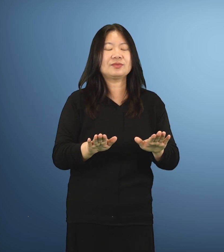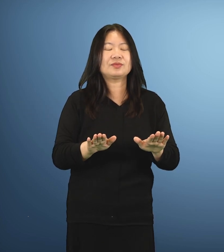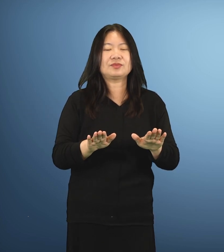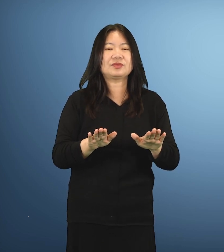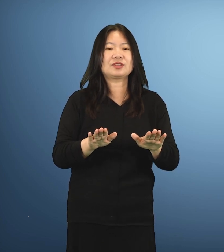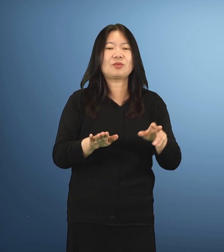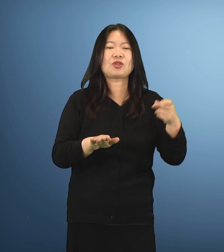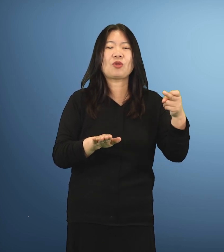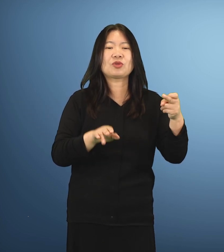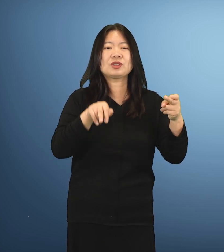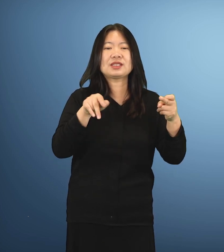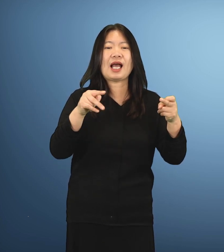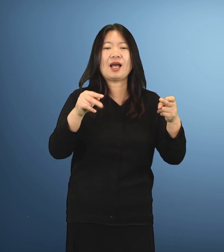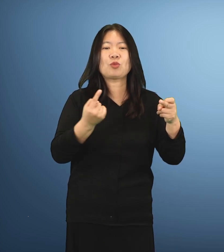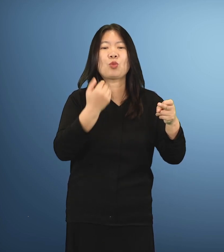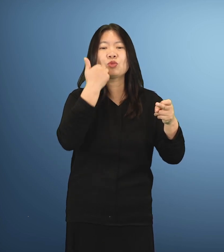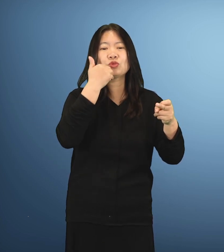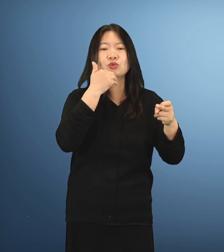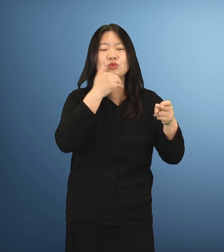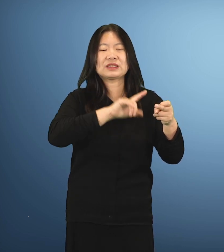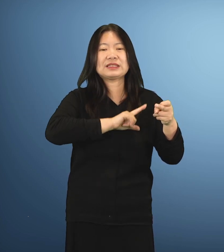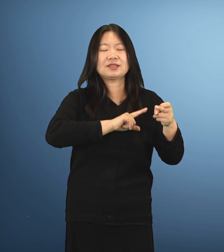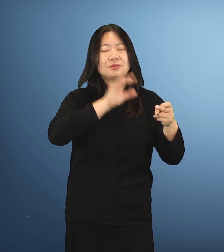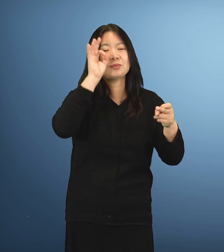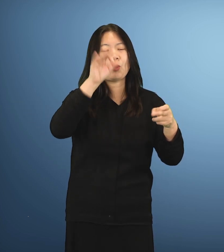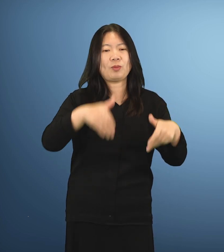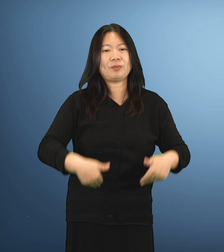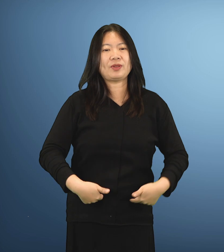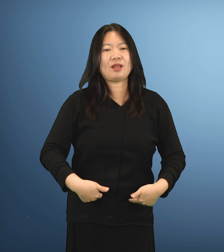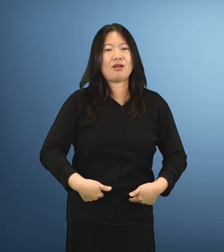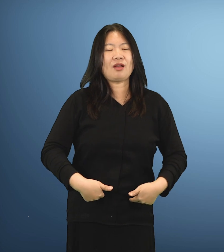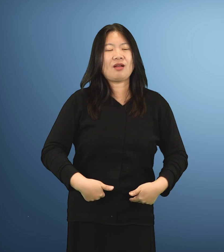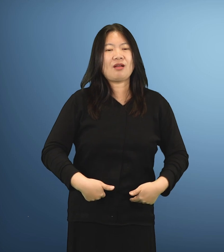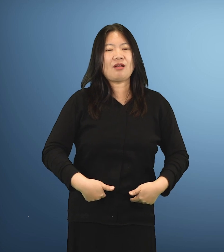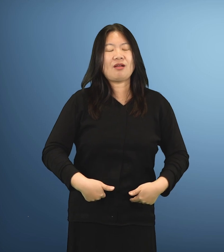한번 입에 거르고 지나가 볼 의미가 있습니다.